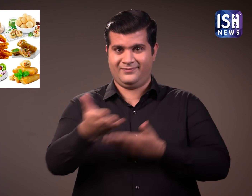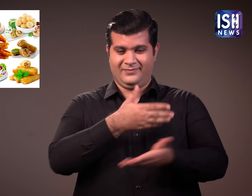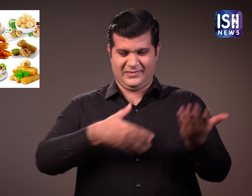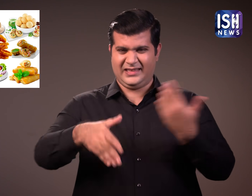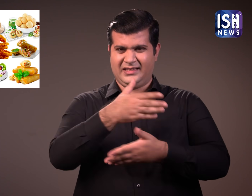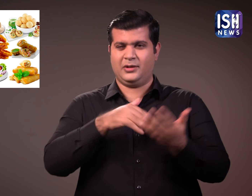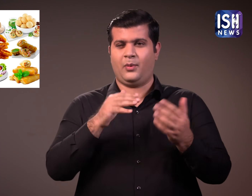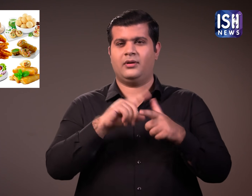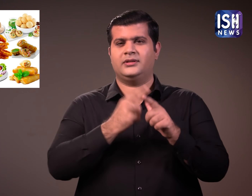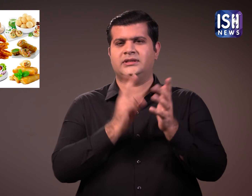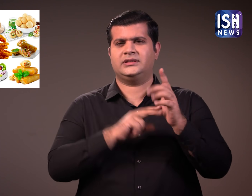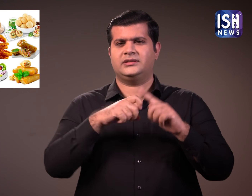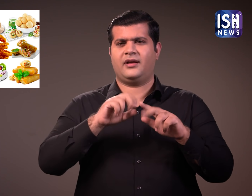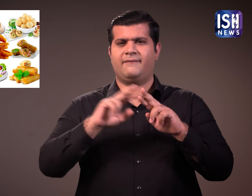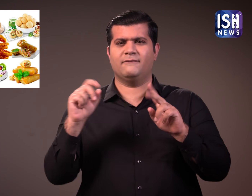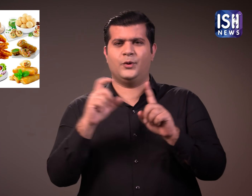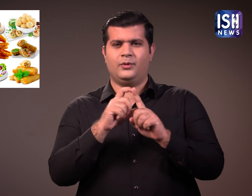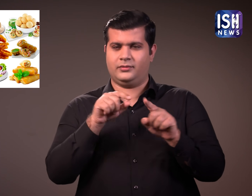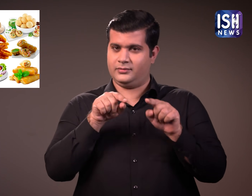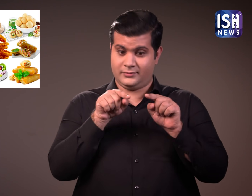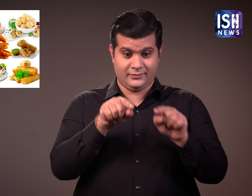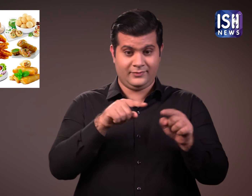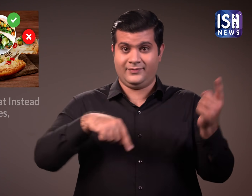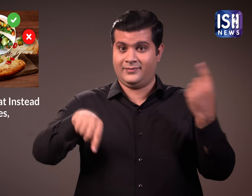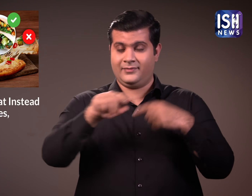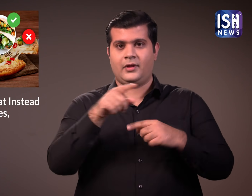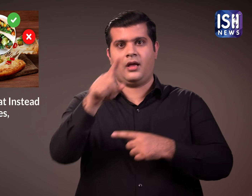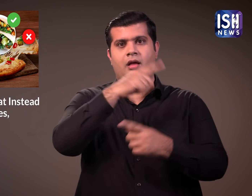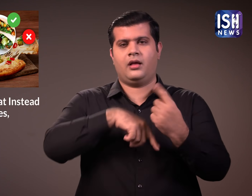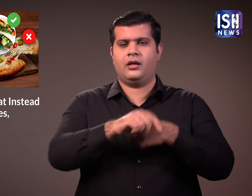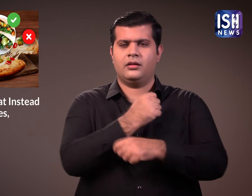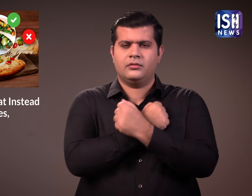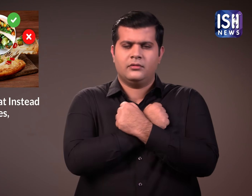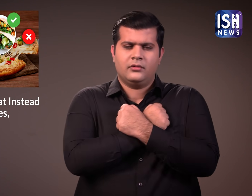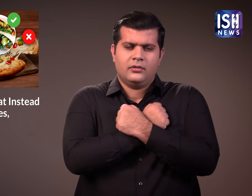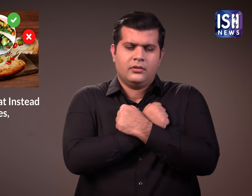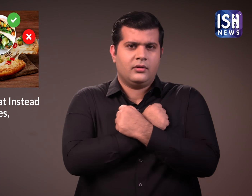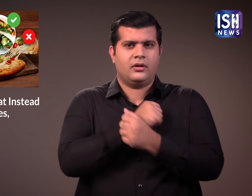ये विबिन प्रकार की जंक फूर्ड है, लोग इसके आदी है और इसे खाना बन नहीं कर सकते।